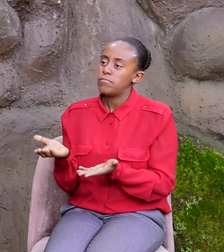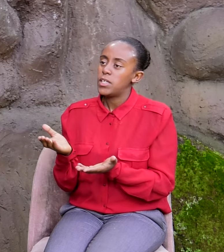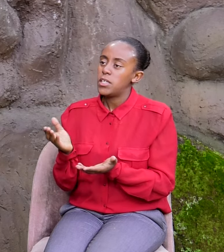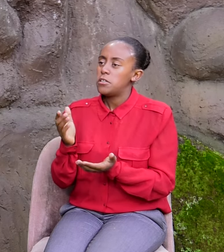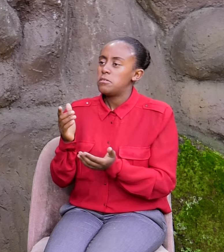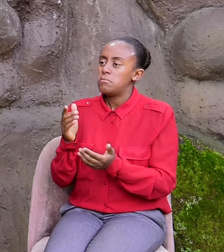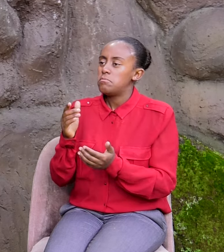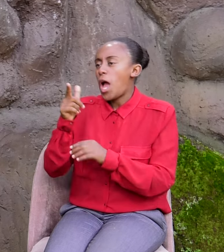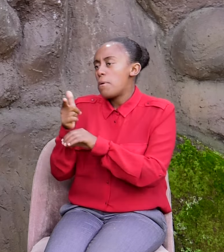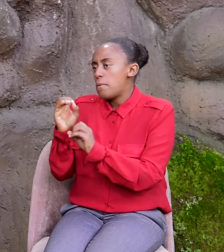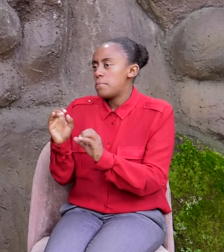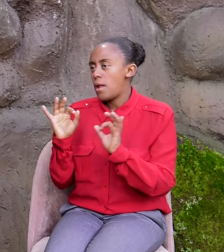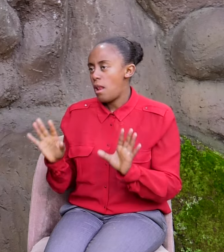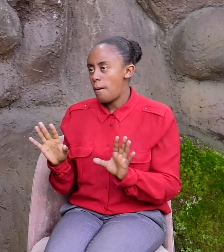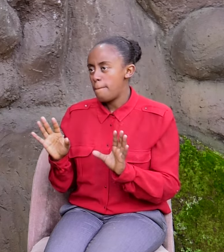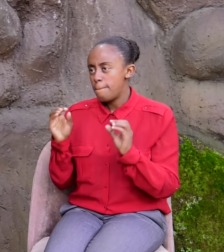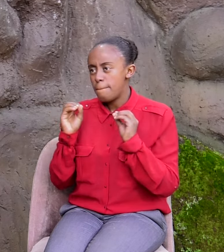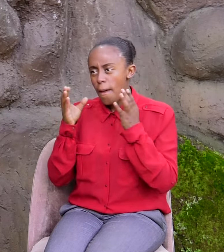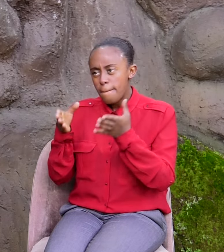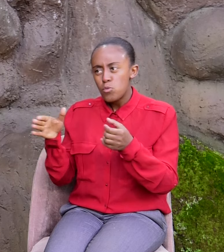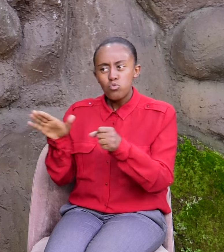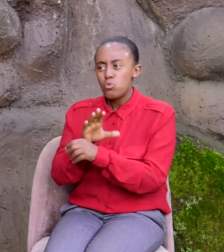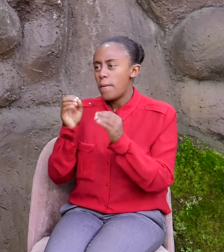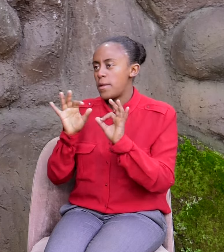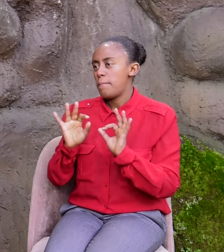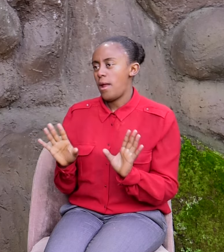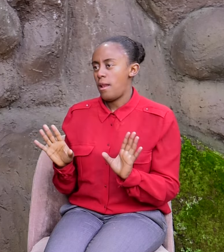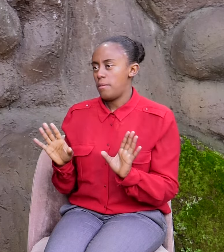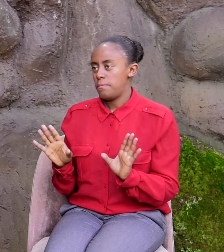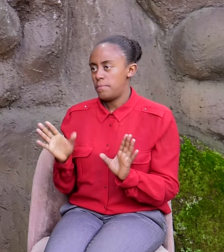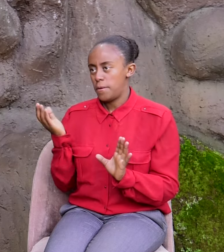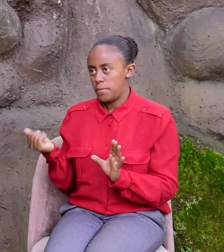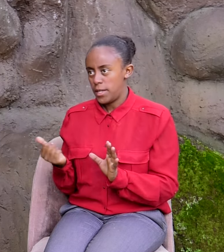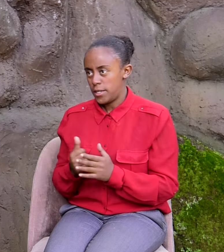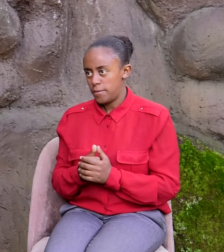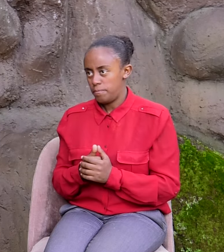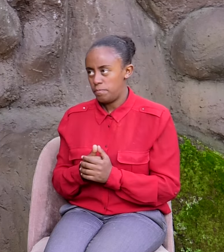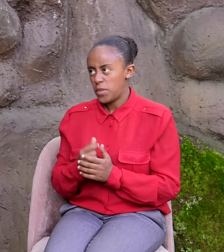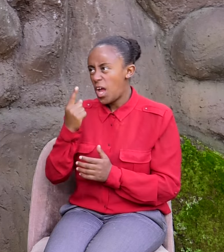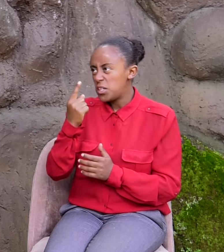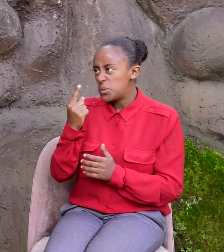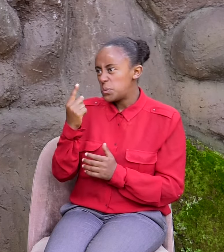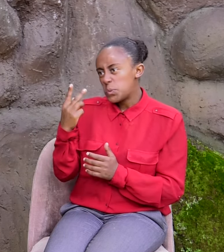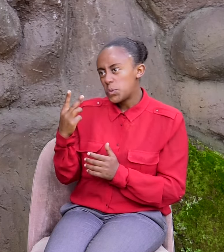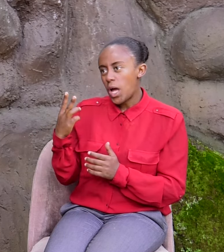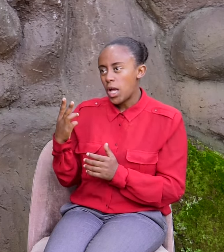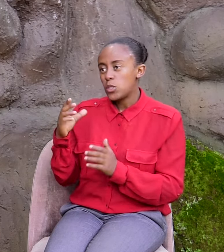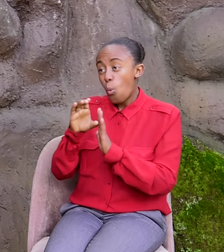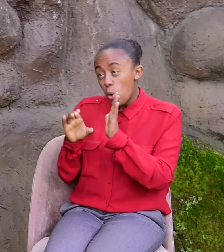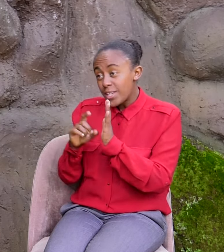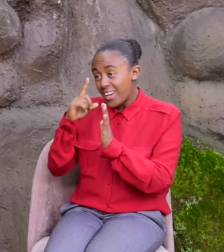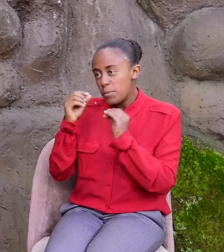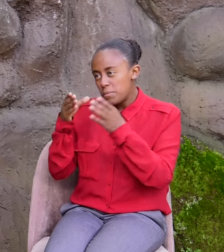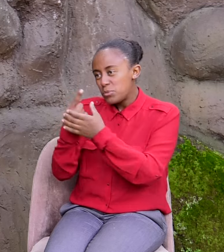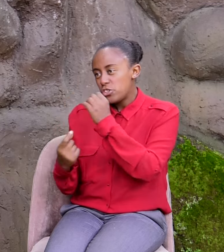ካሜራ አልነበረም። ኢቨን መምህር የተሟላ መምህር አልነበረም። ምናልባት አንድ መምህር 3-4 ኮርስ የሚይዝበት